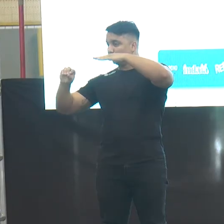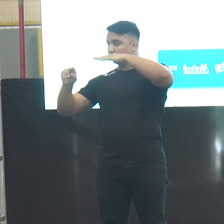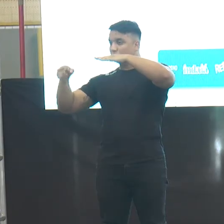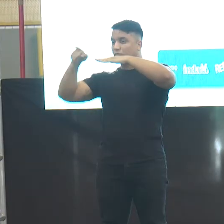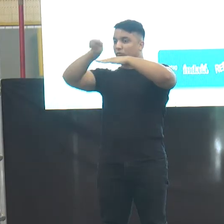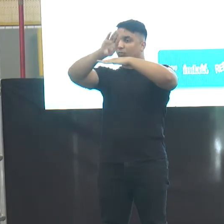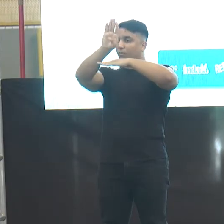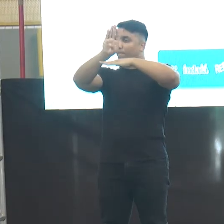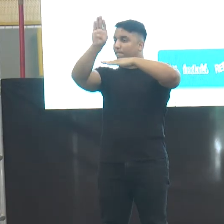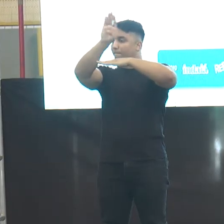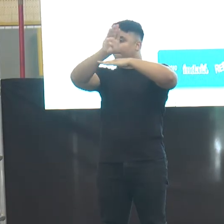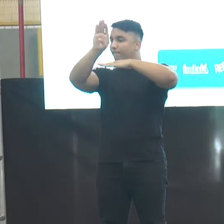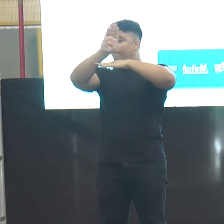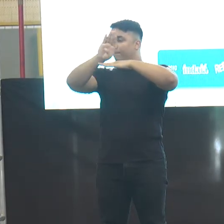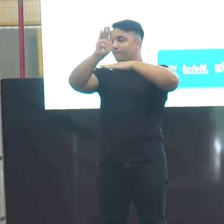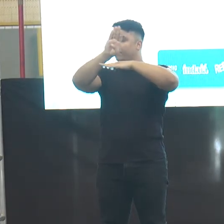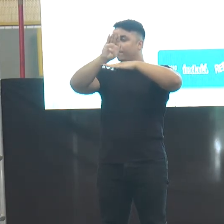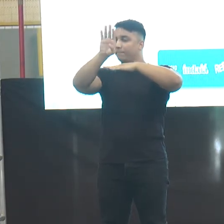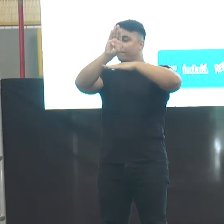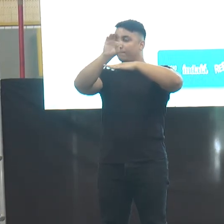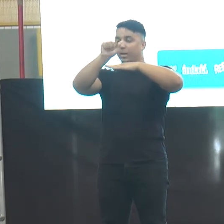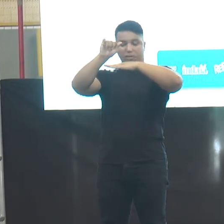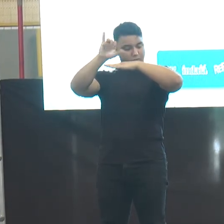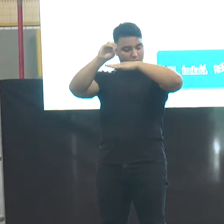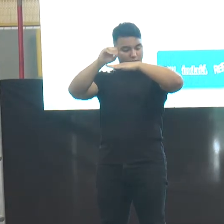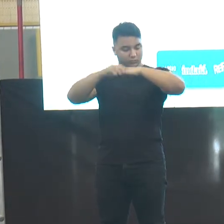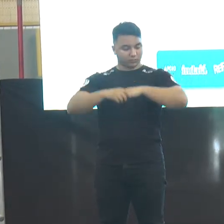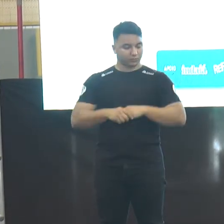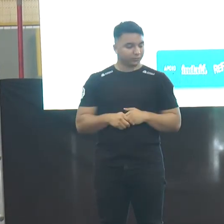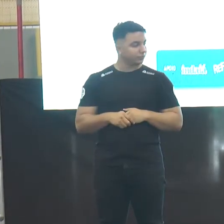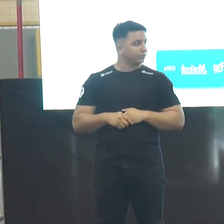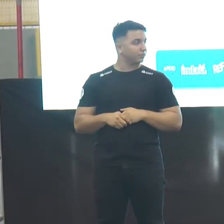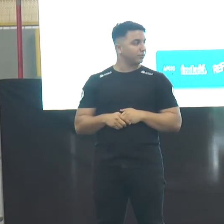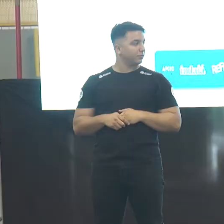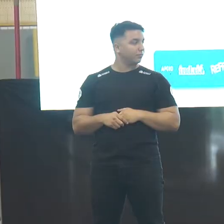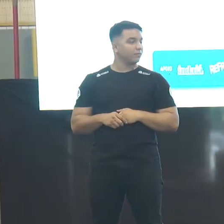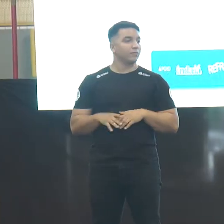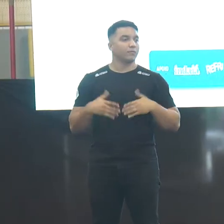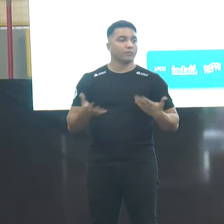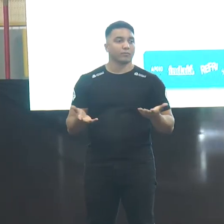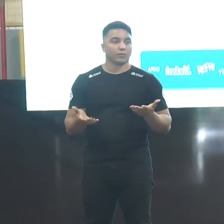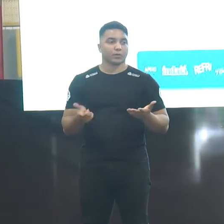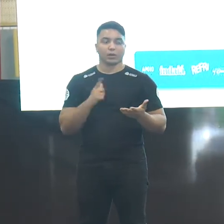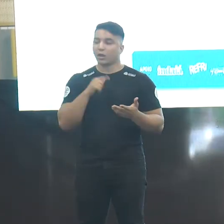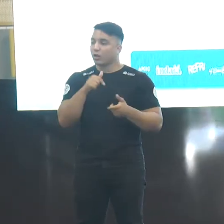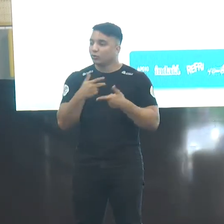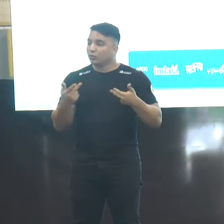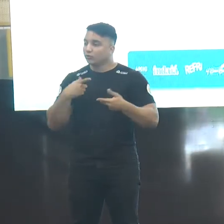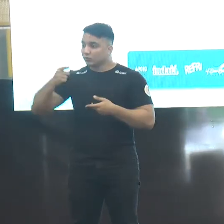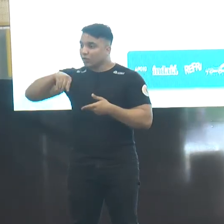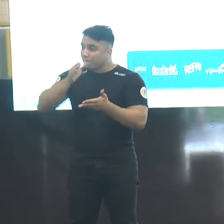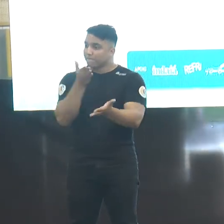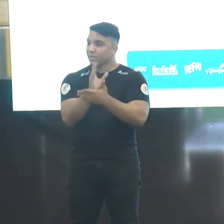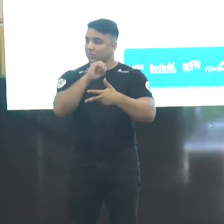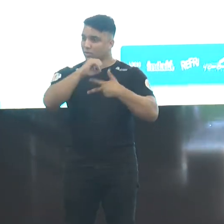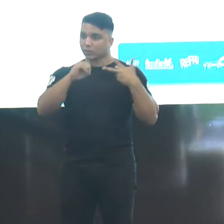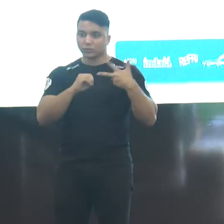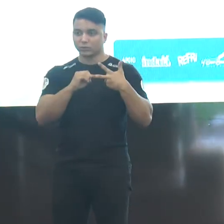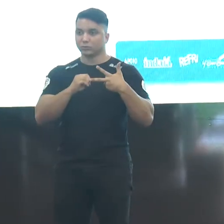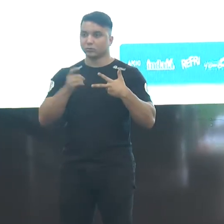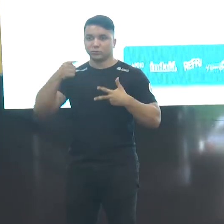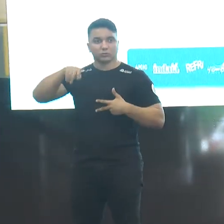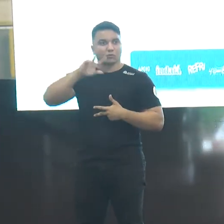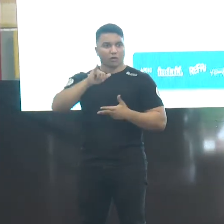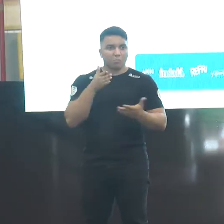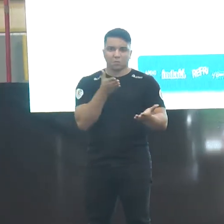vão sair daqui sabendo, porque o nosso objetivo, né, Fábio, é aprovar essa galera aqui. Essa galera